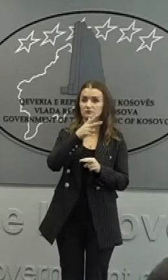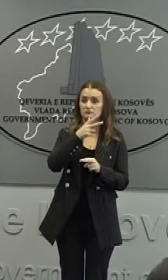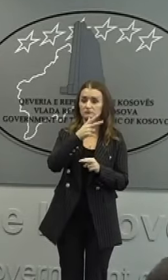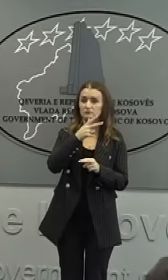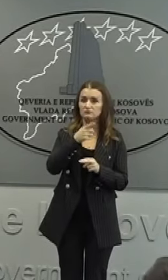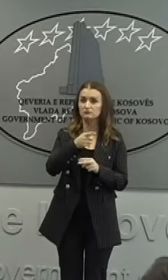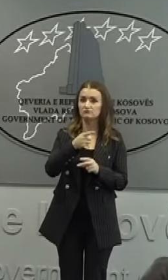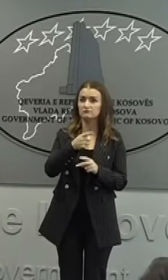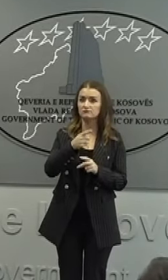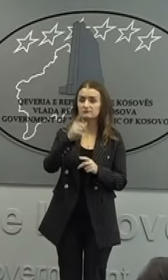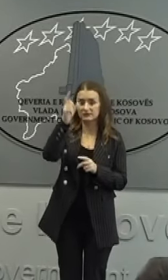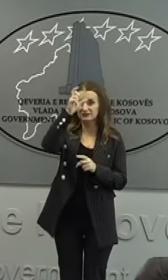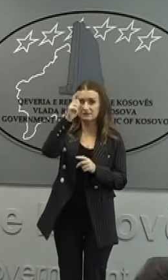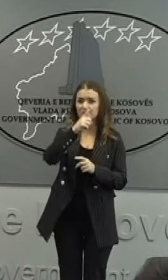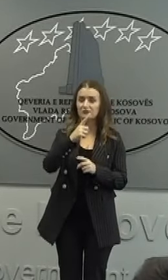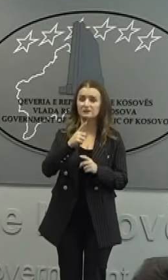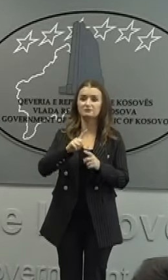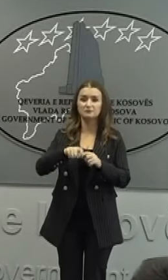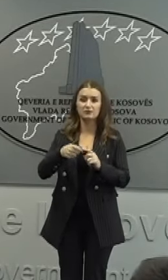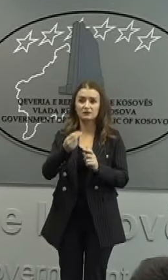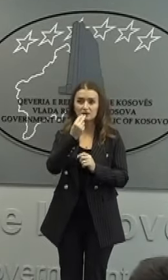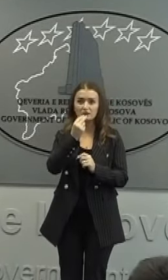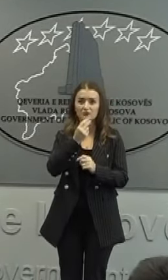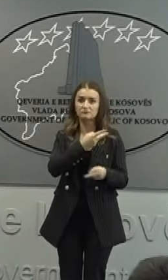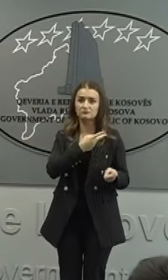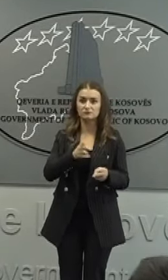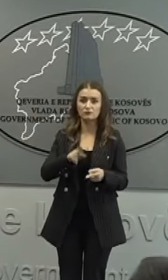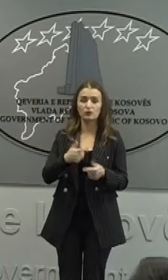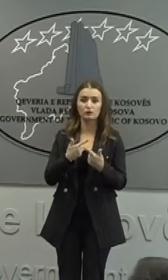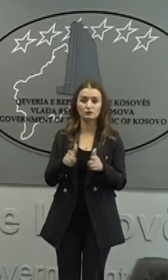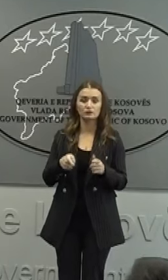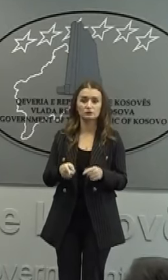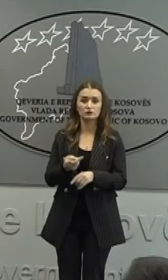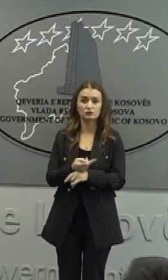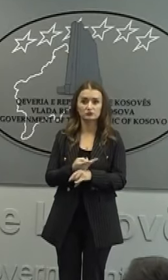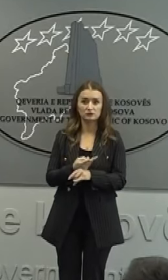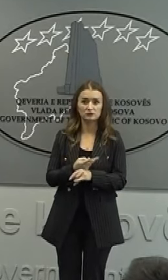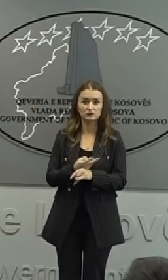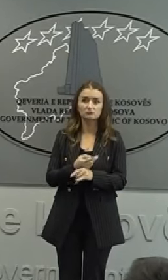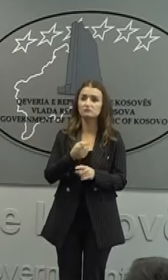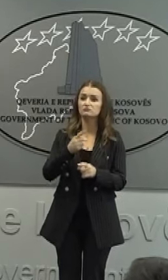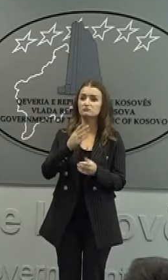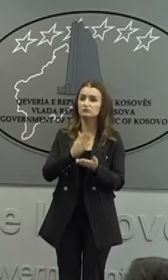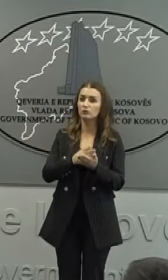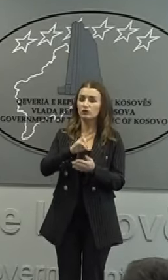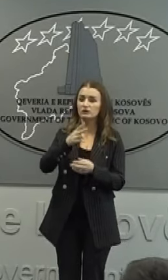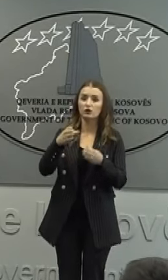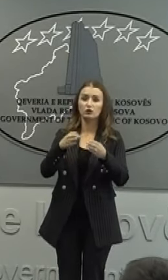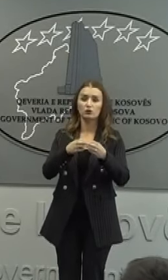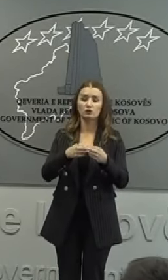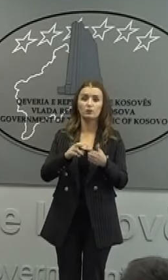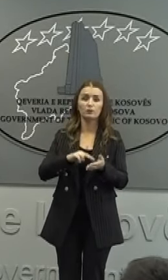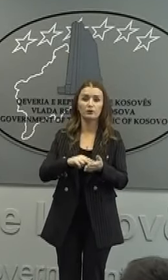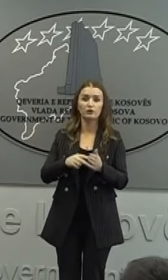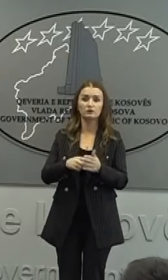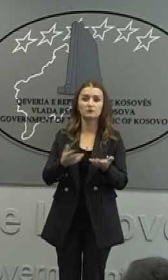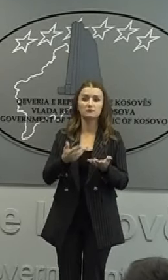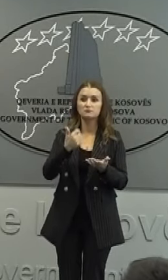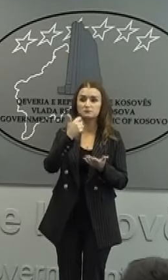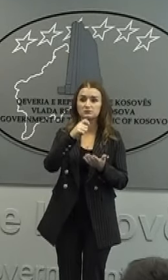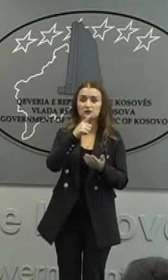të prodhuara në Serbi. Ka pas deklarata edhe nga ona opozitës që pas një presioni cili ka ardhur nga